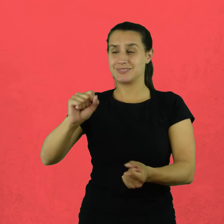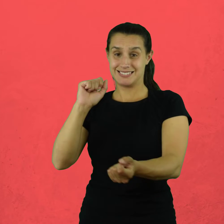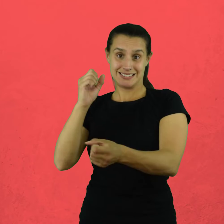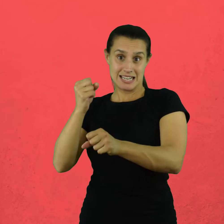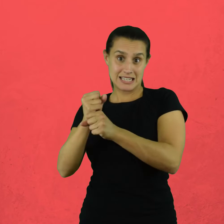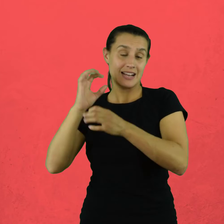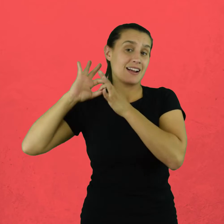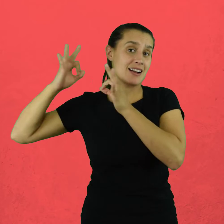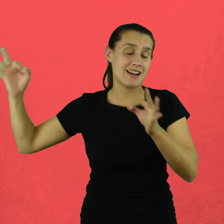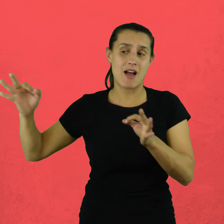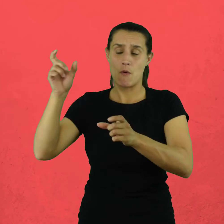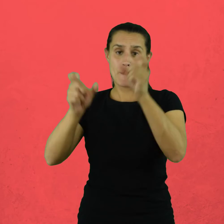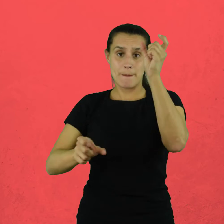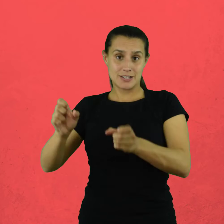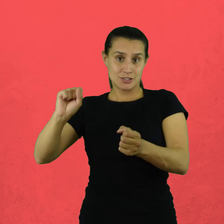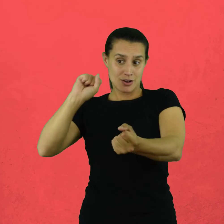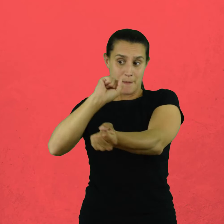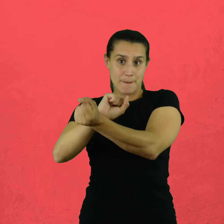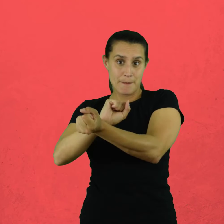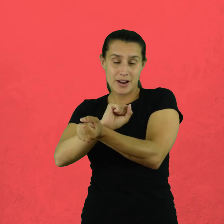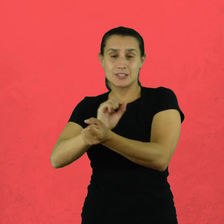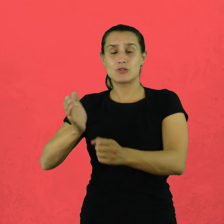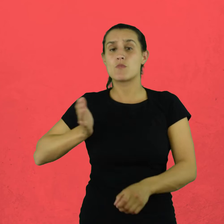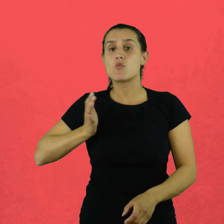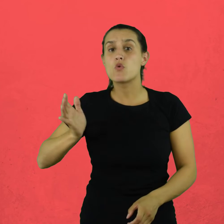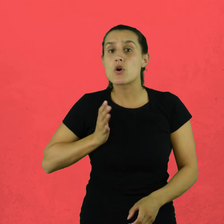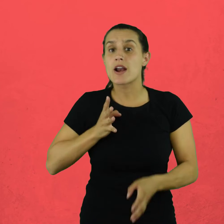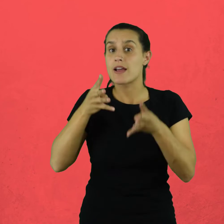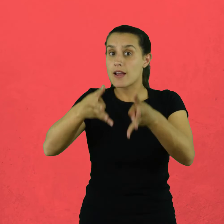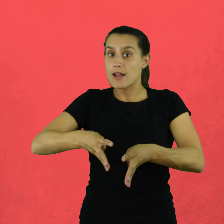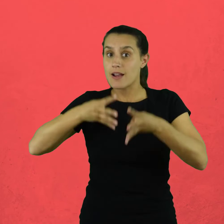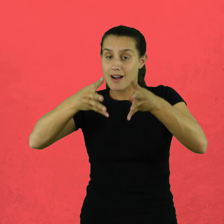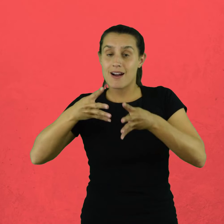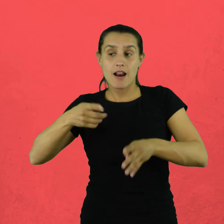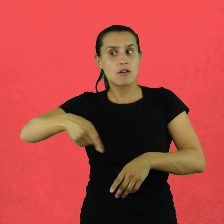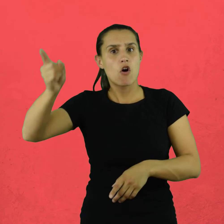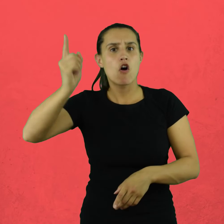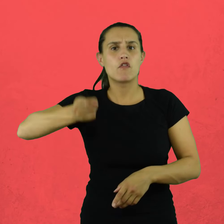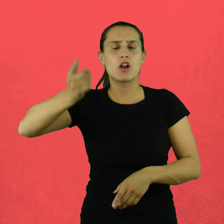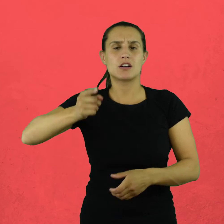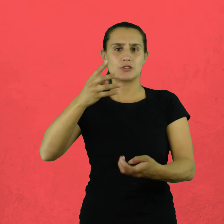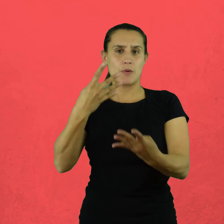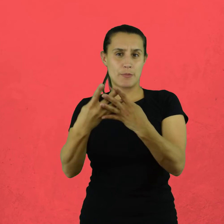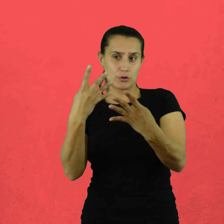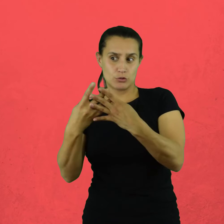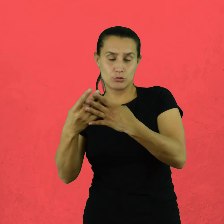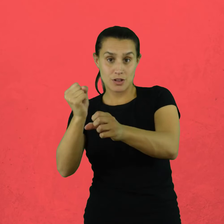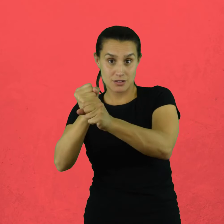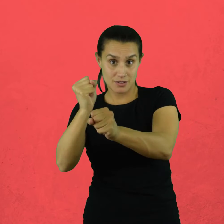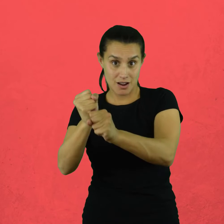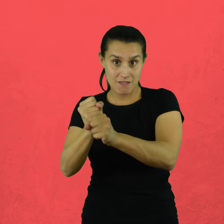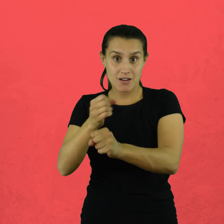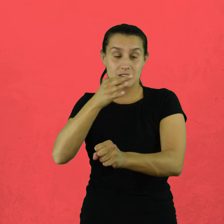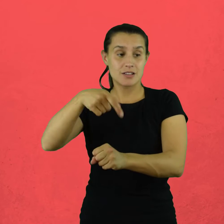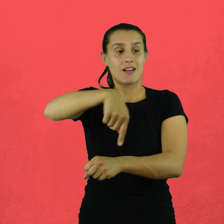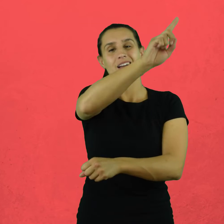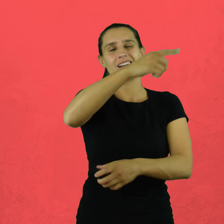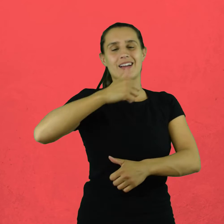saqueos, destrucciones y el trabajo esclavo realizado por los prisioneros de guerra y las mujeres que durante la guerra habían sido obligadas a ejercer